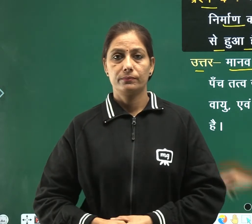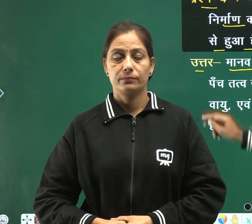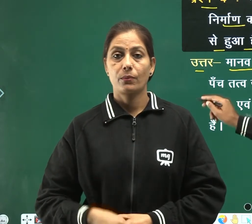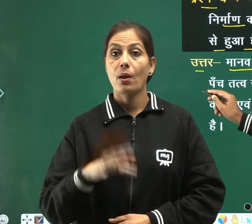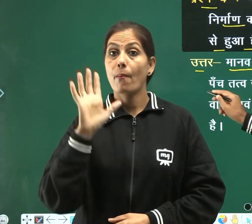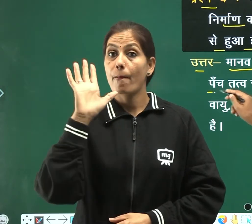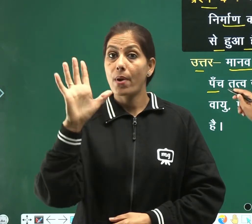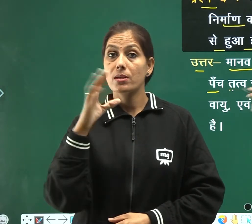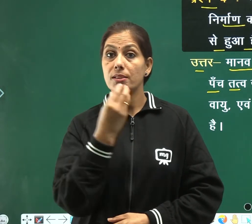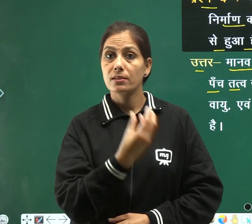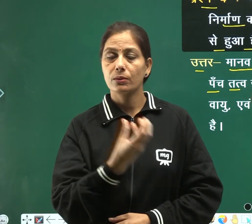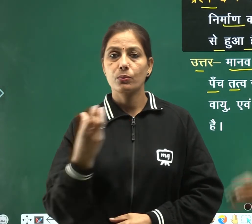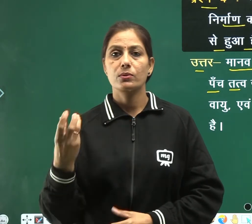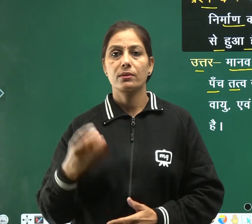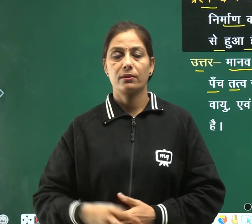पंच तत्व